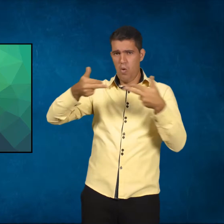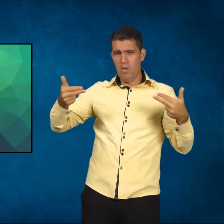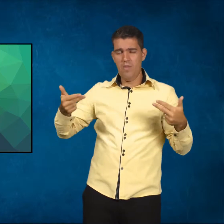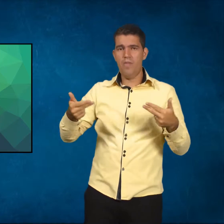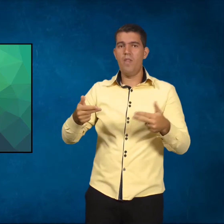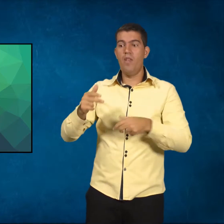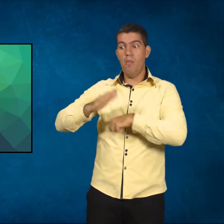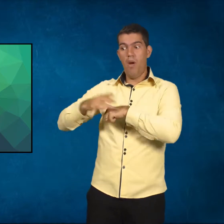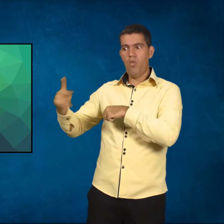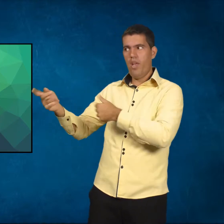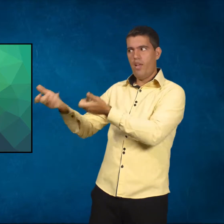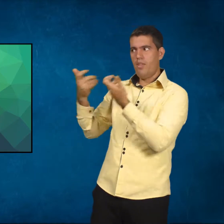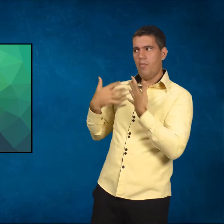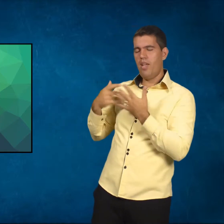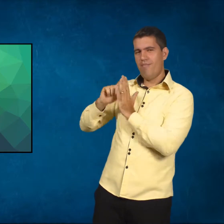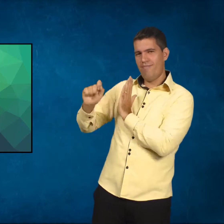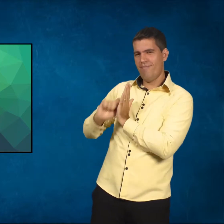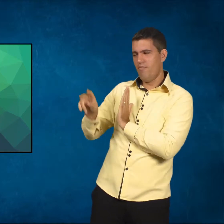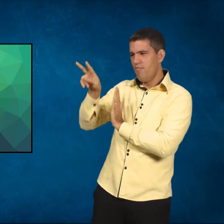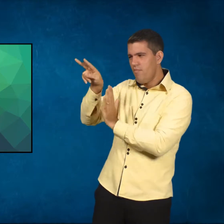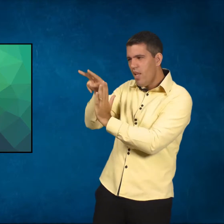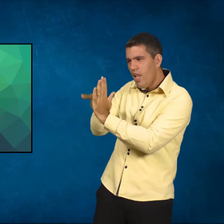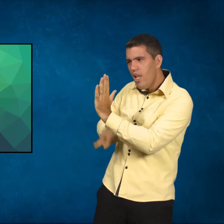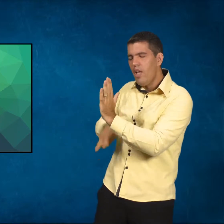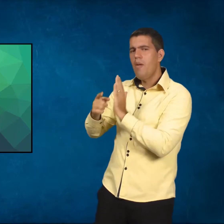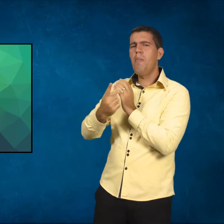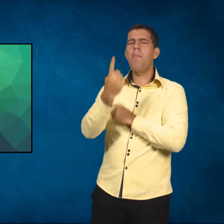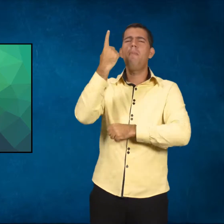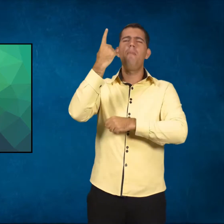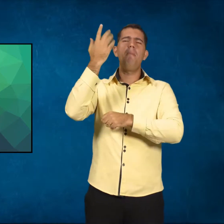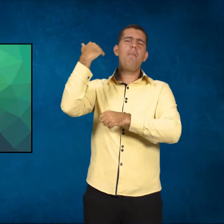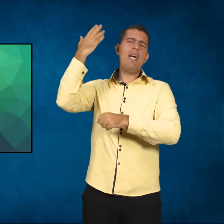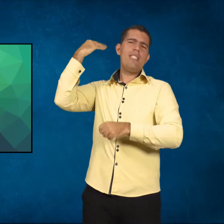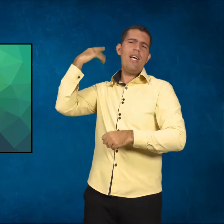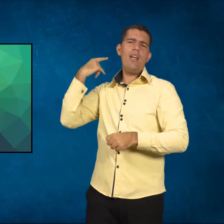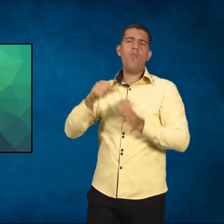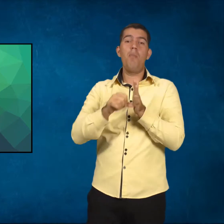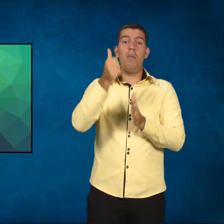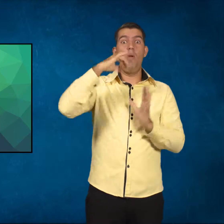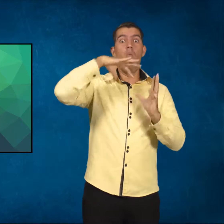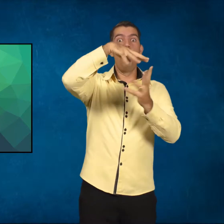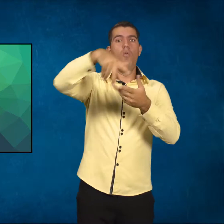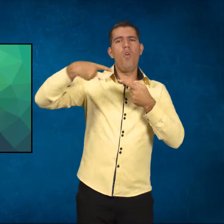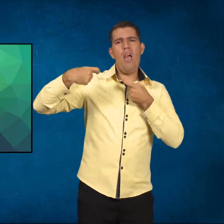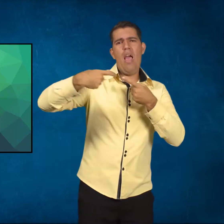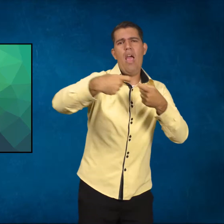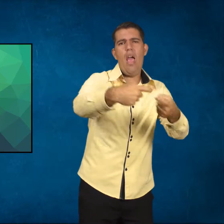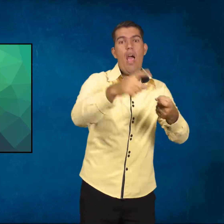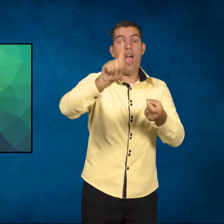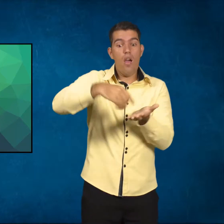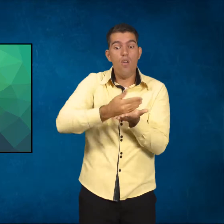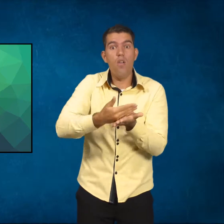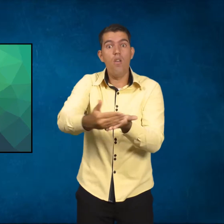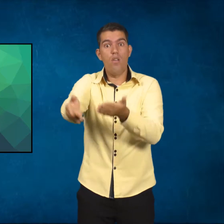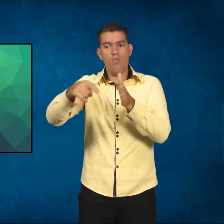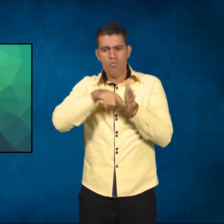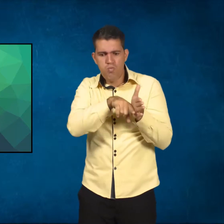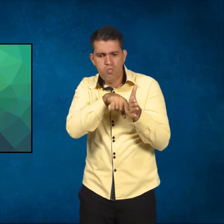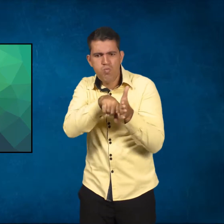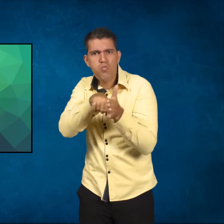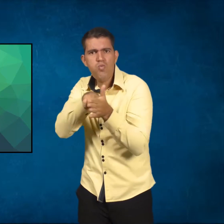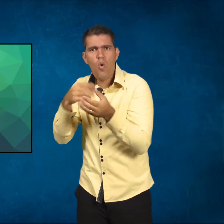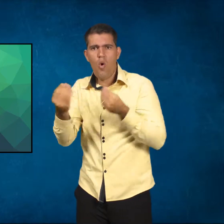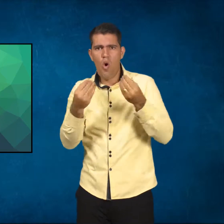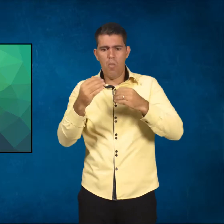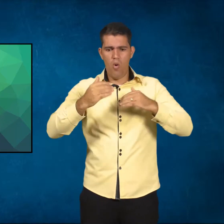dele, que no período da Primeira Guerra Mundial começaram pesquisas sobre o comportamento da criança em comparação